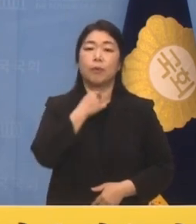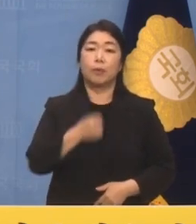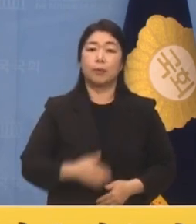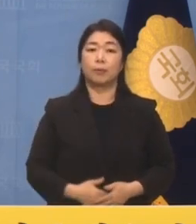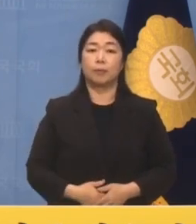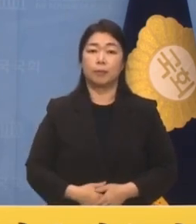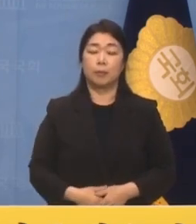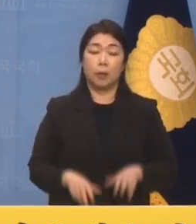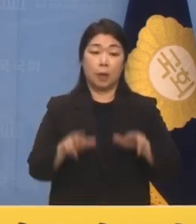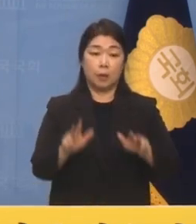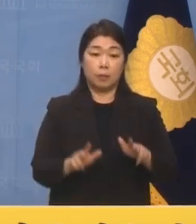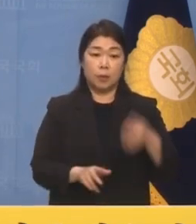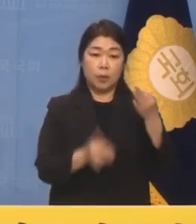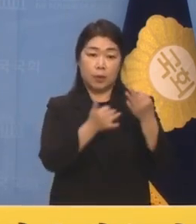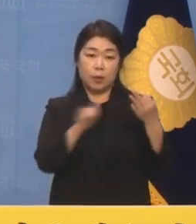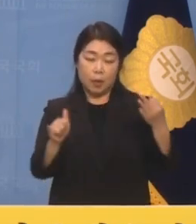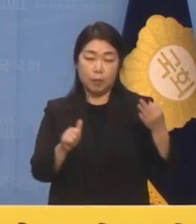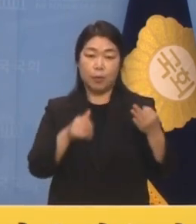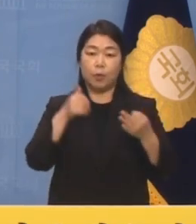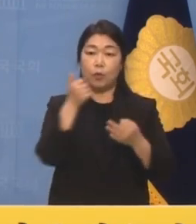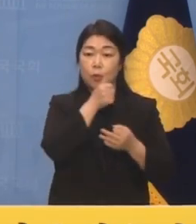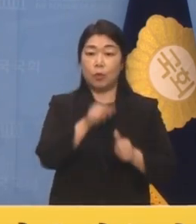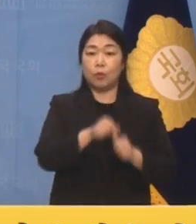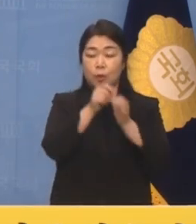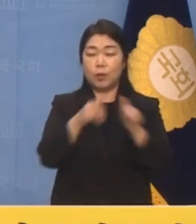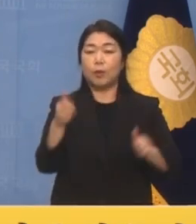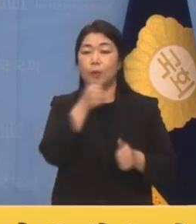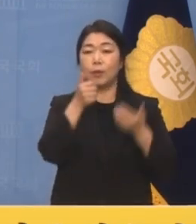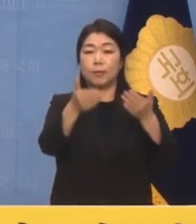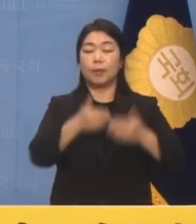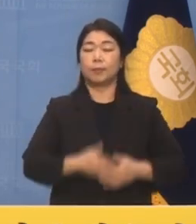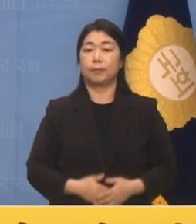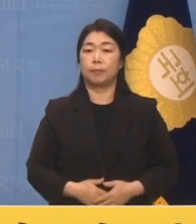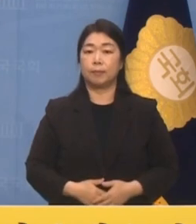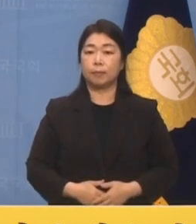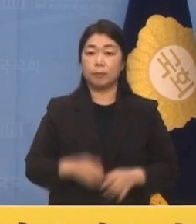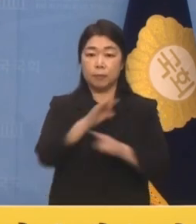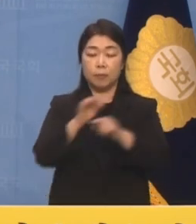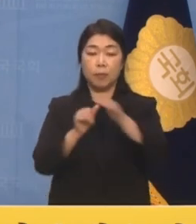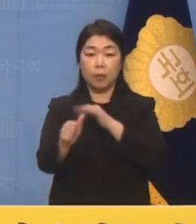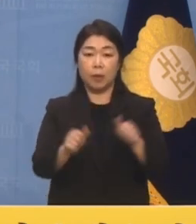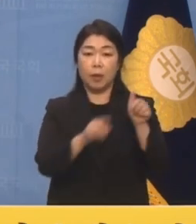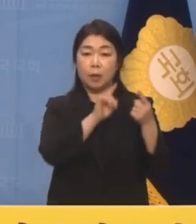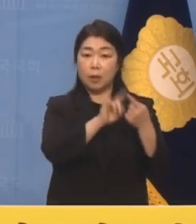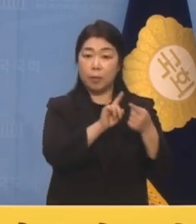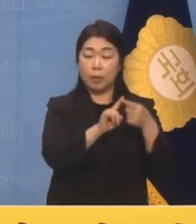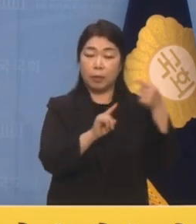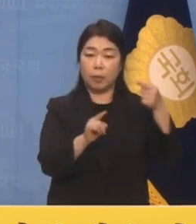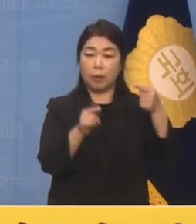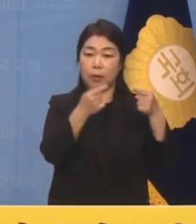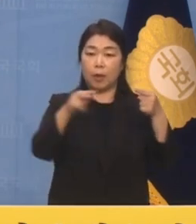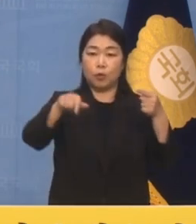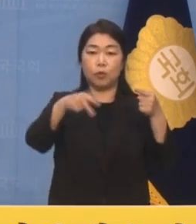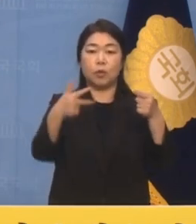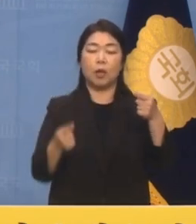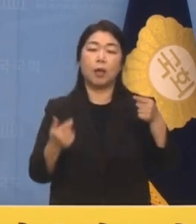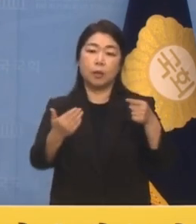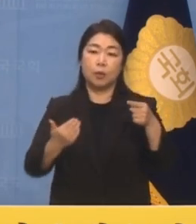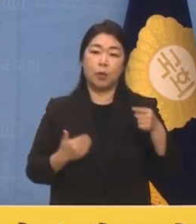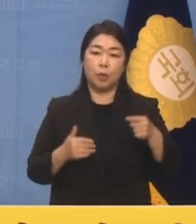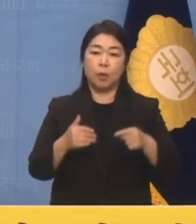14명의 후보들을 조금씩 소개해 드리도록 하겠습니다. 비례대표 1번으로 나순자 전 보건의료노조